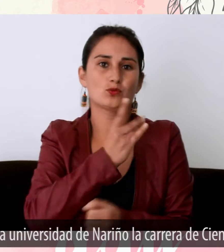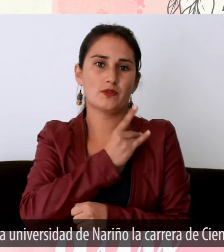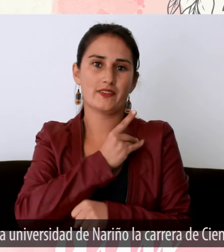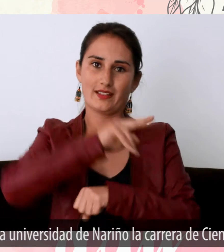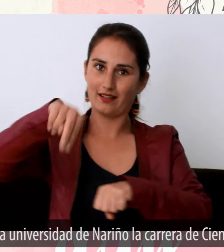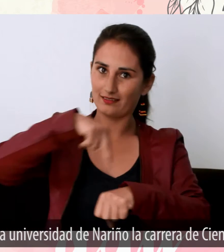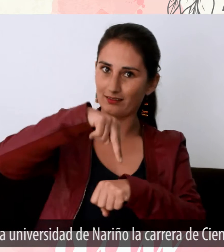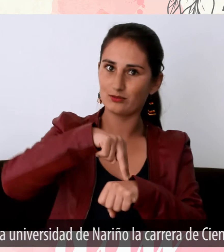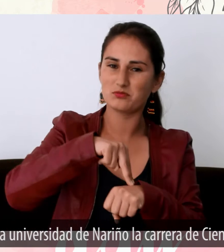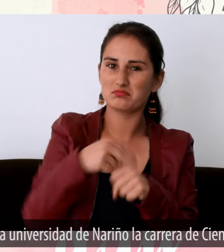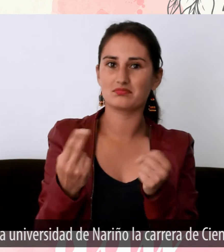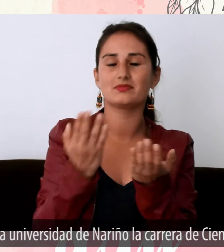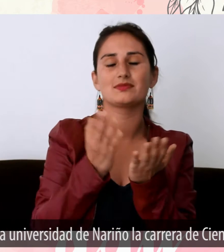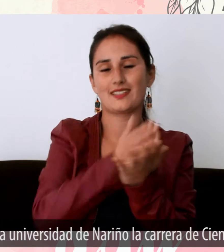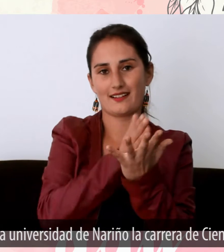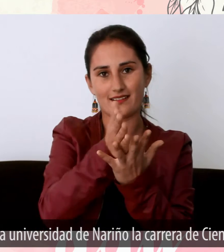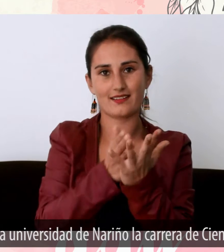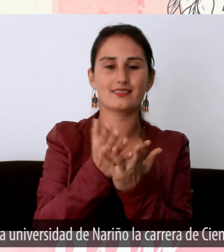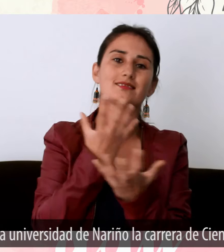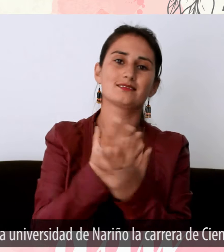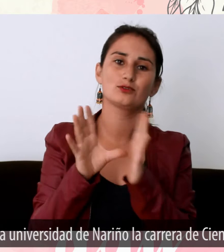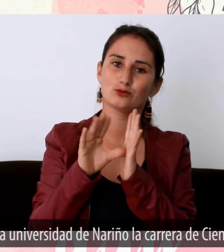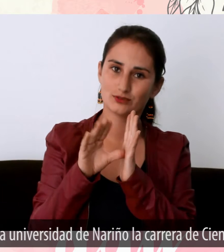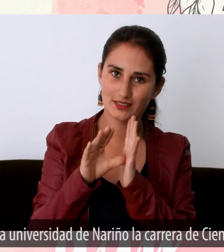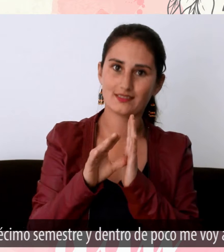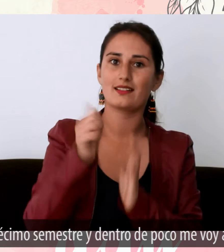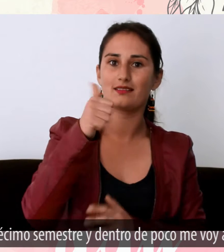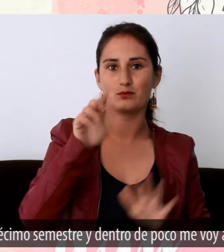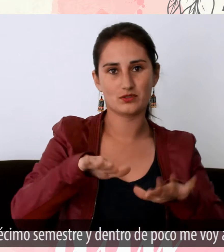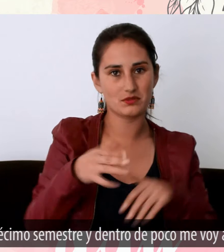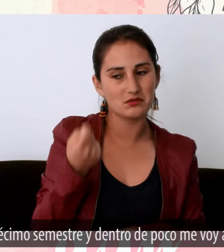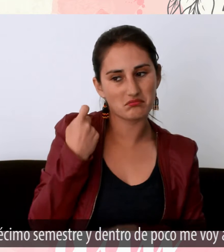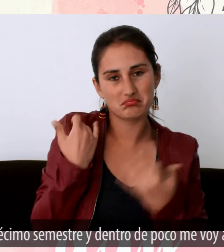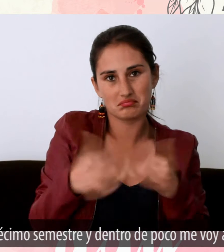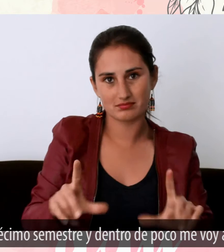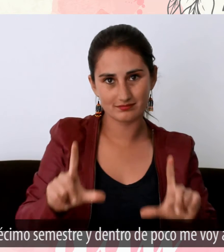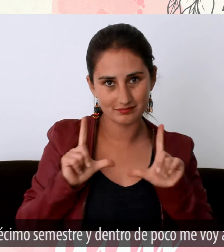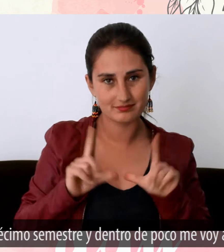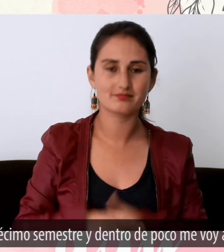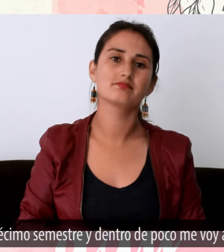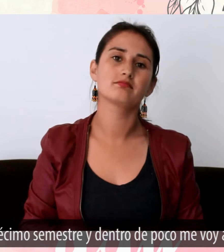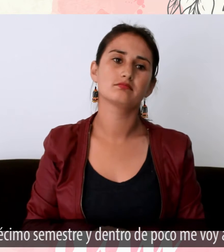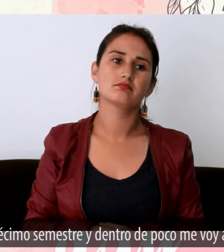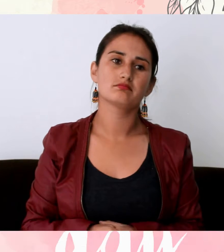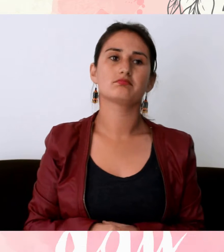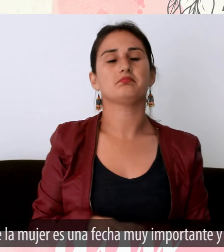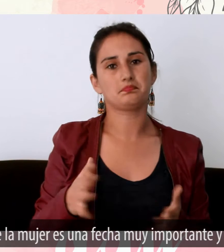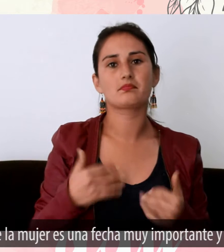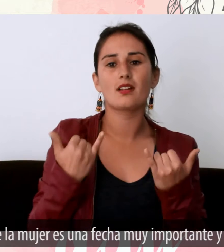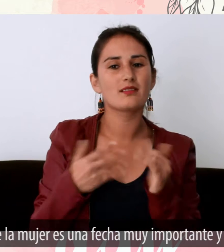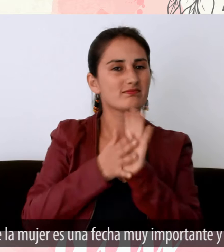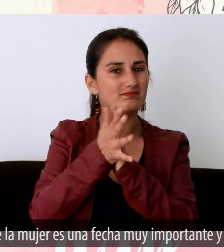Estudio en la Universidad de Nariño, la carrera de Ciencias Sociales. Voy en décimo semestre y dentro de poco voy a